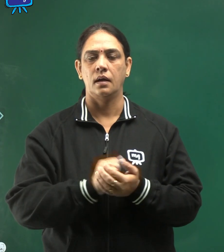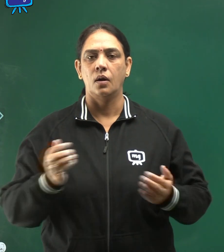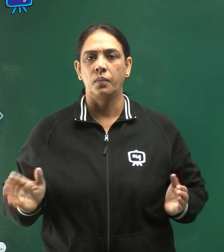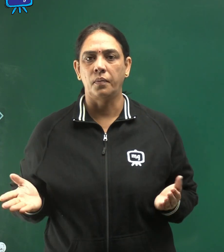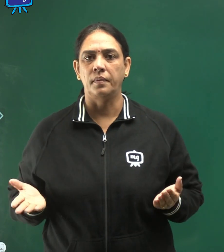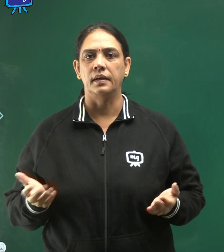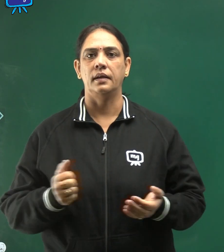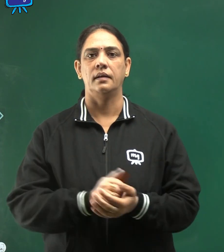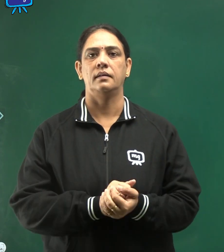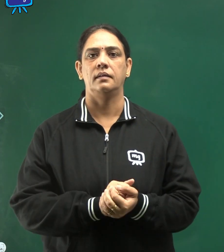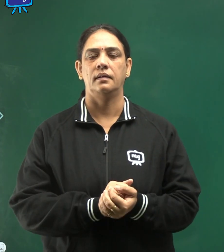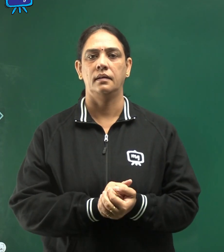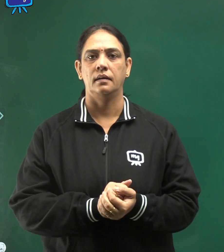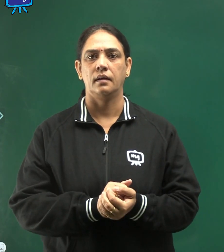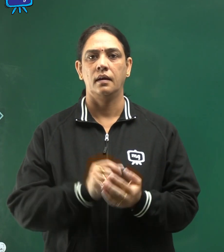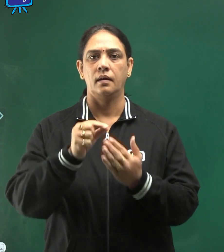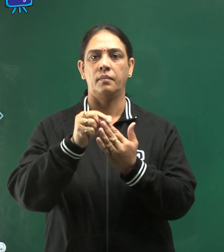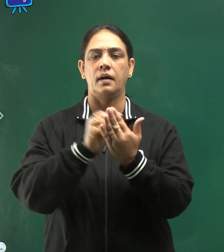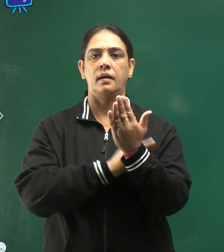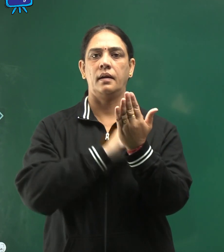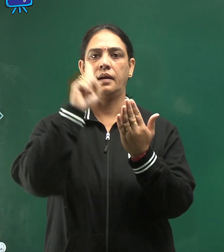प्रायिकता भाग 1